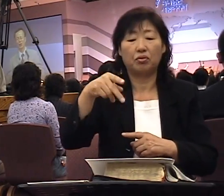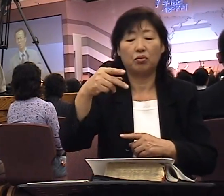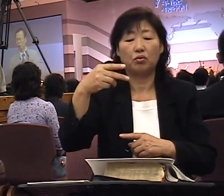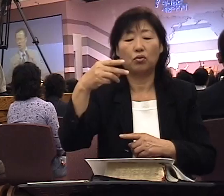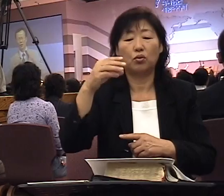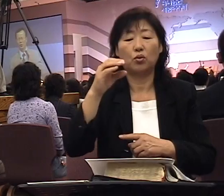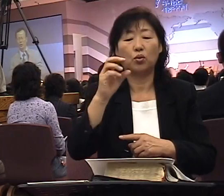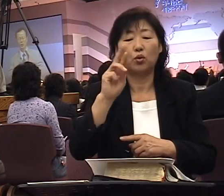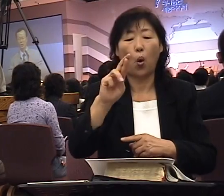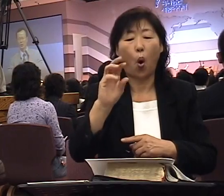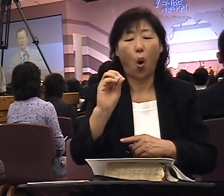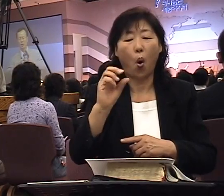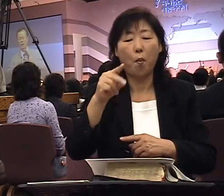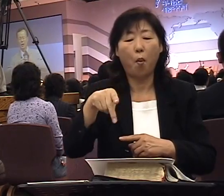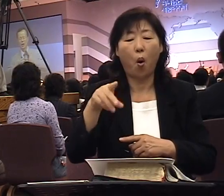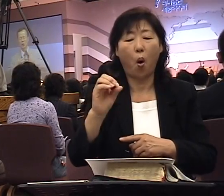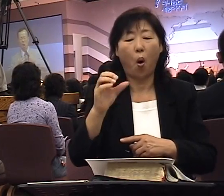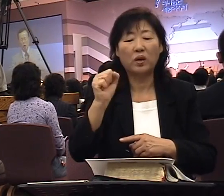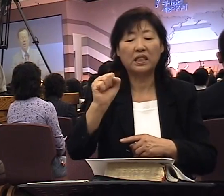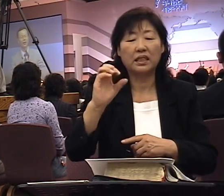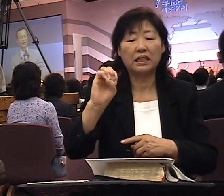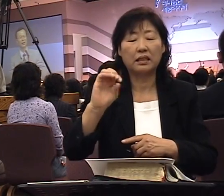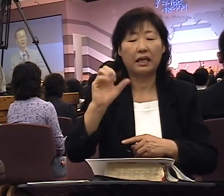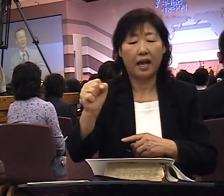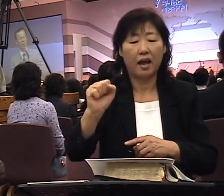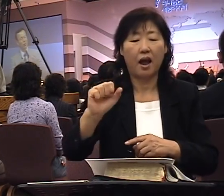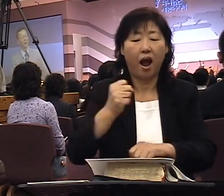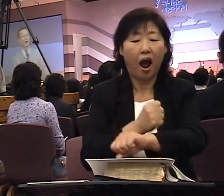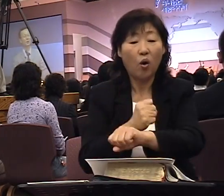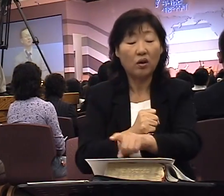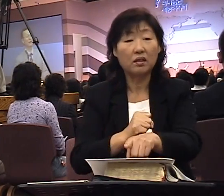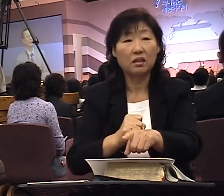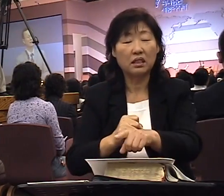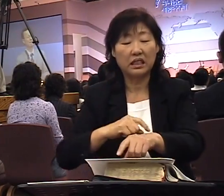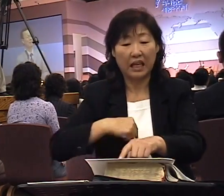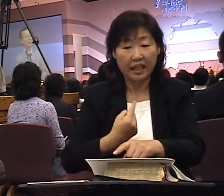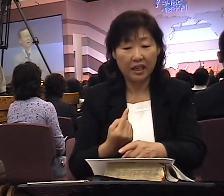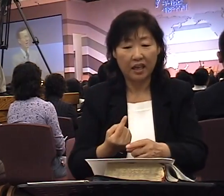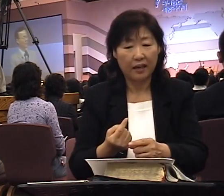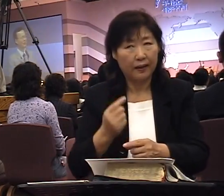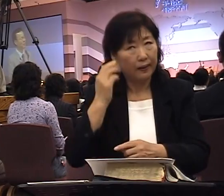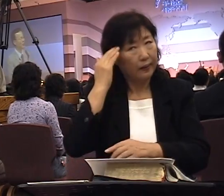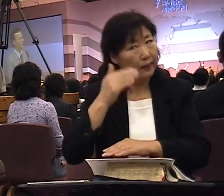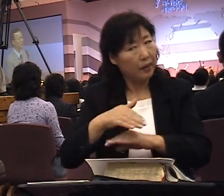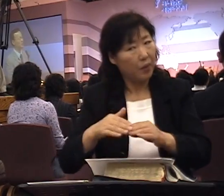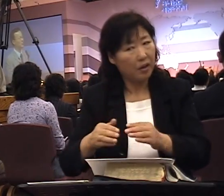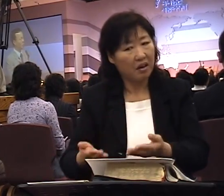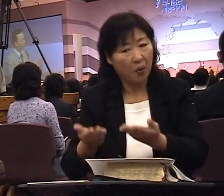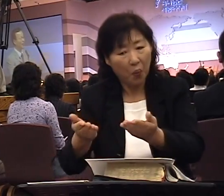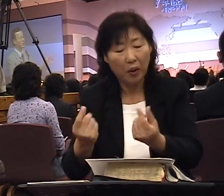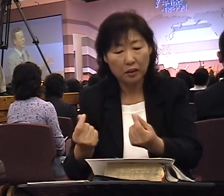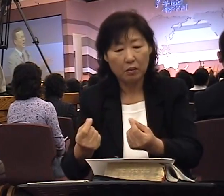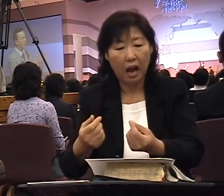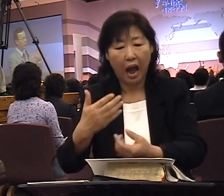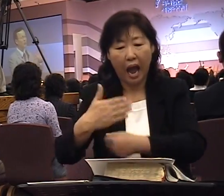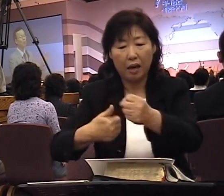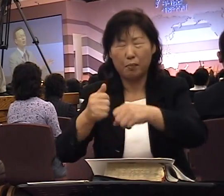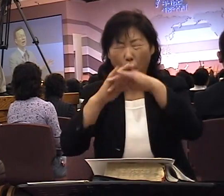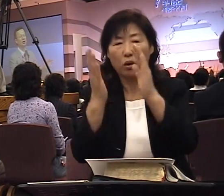계약을 어떠한 그 전략을 내놓는 것 같지만 하나님은 그 모든 것을